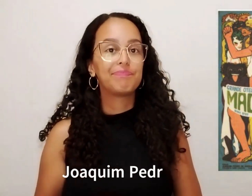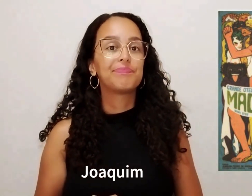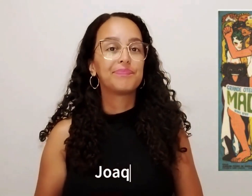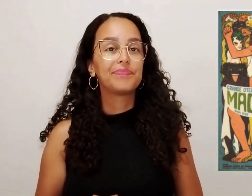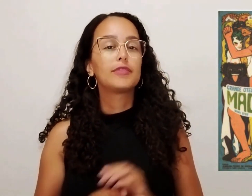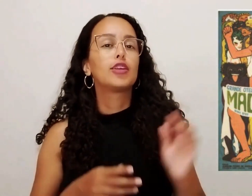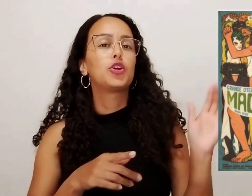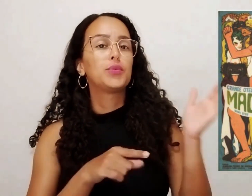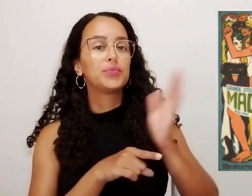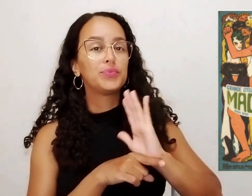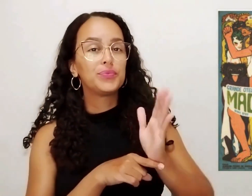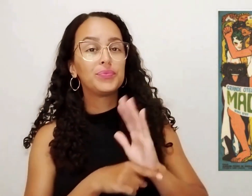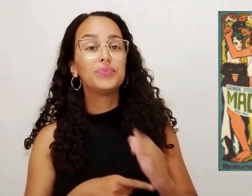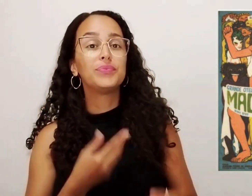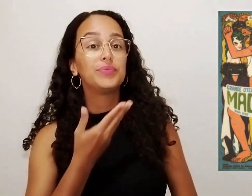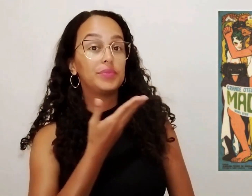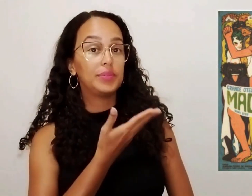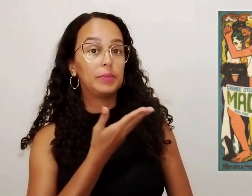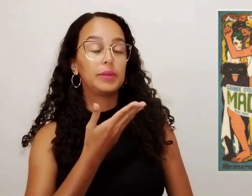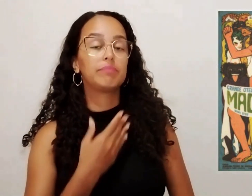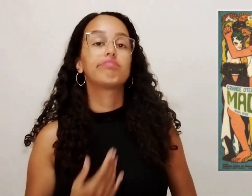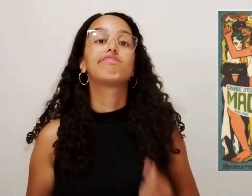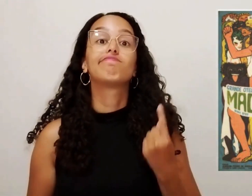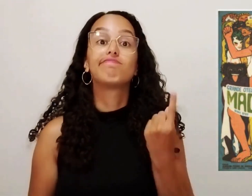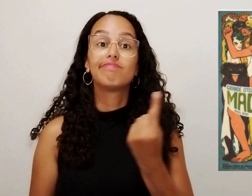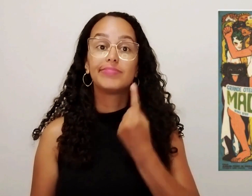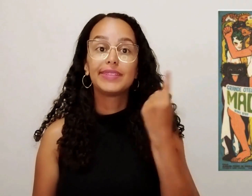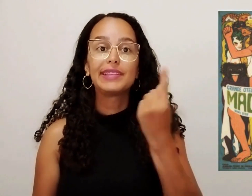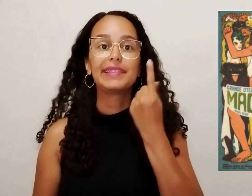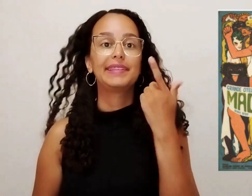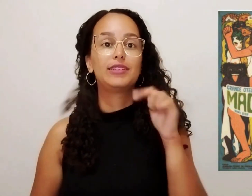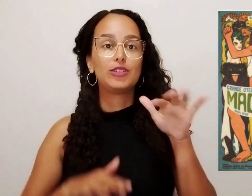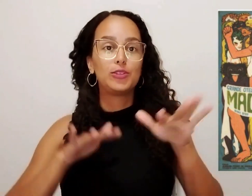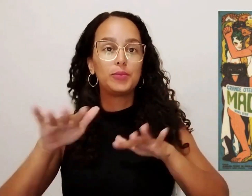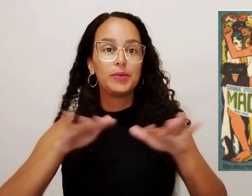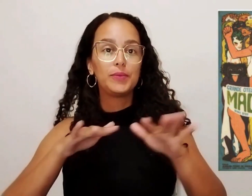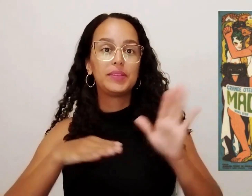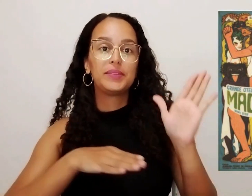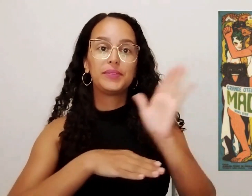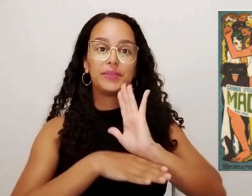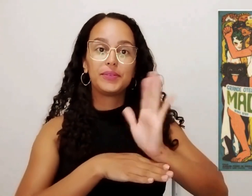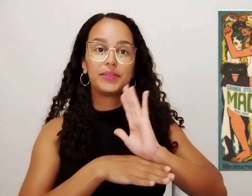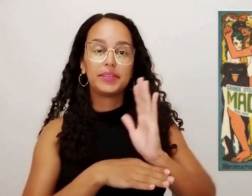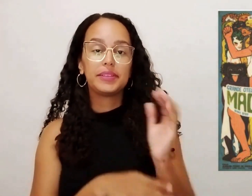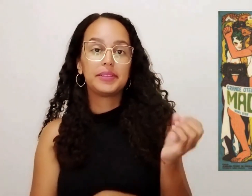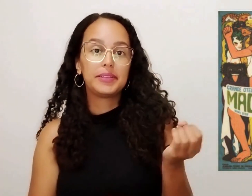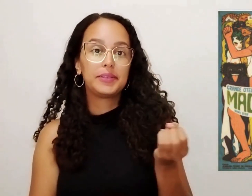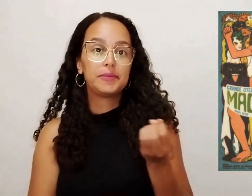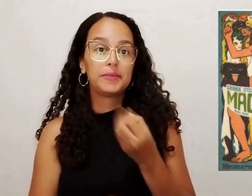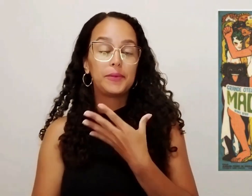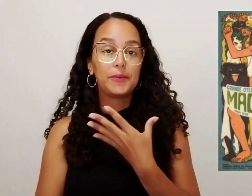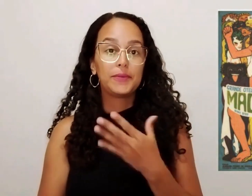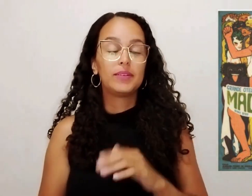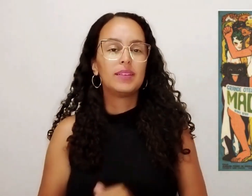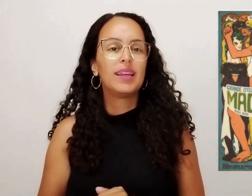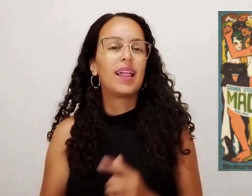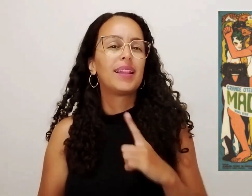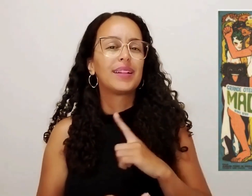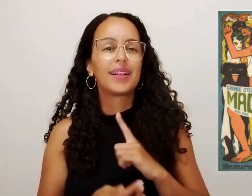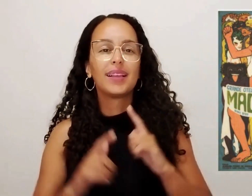Por detrás da comicidade existe uma técnica e uma linguagem audiovisual que busca